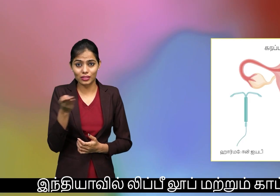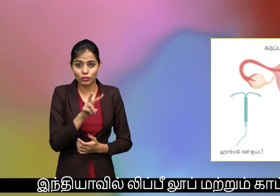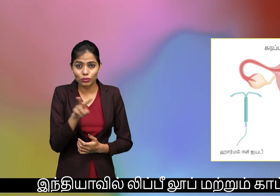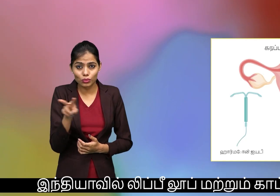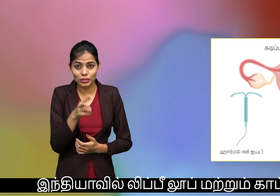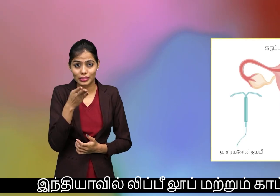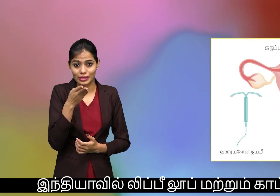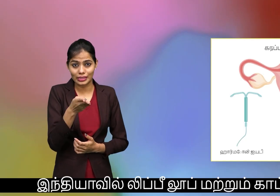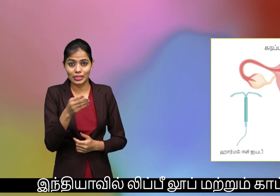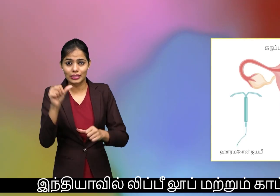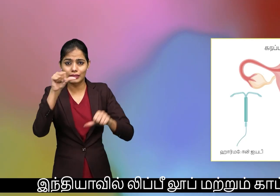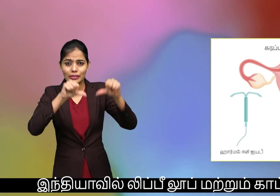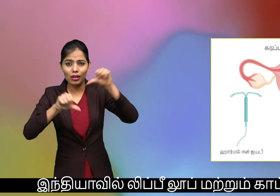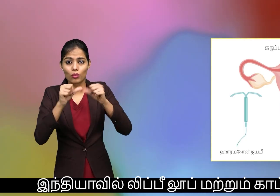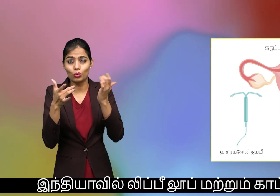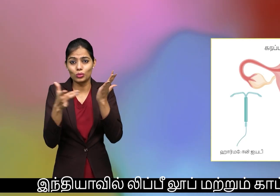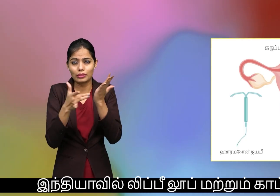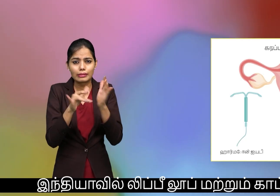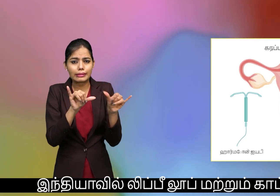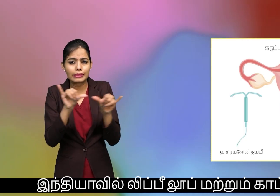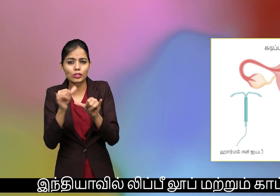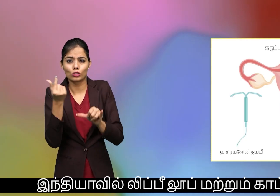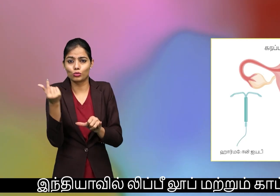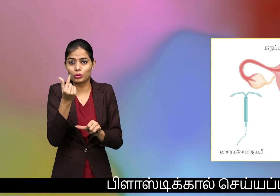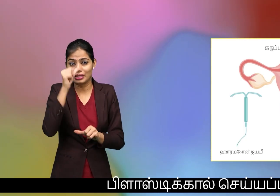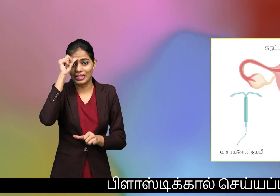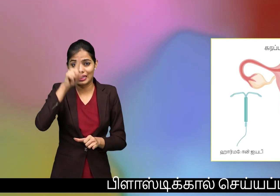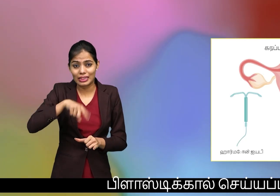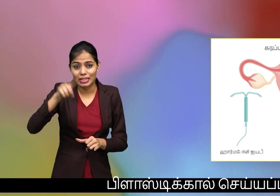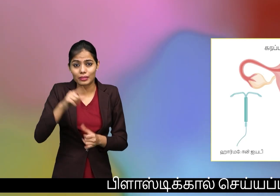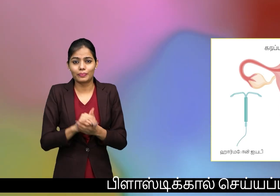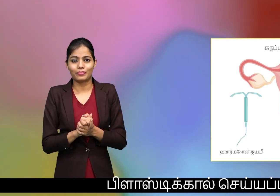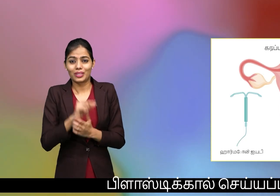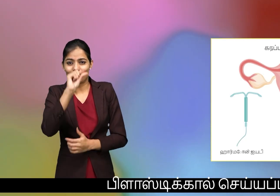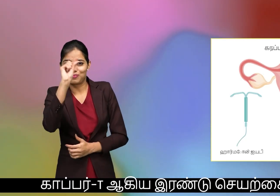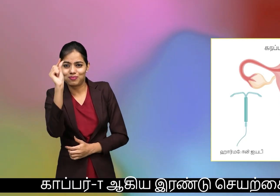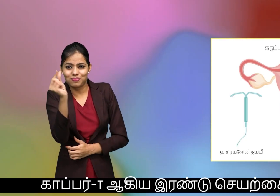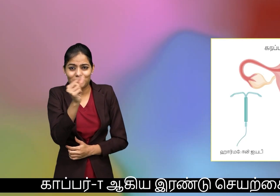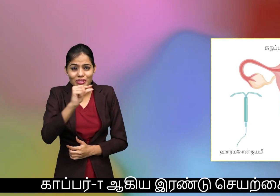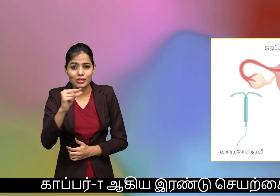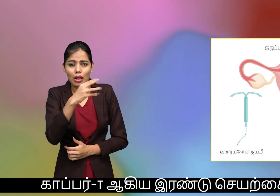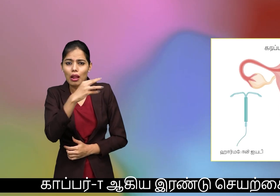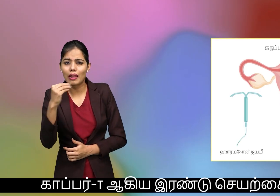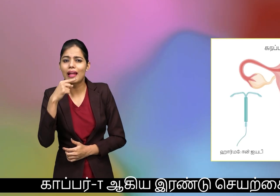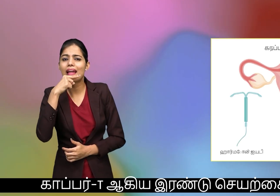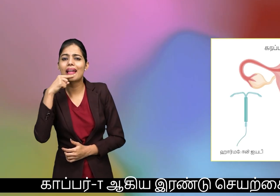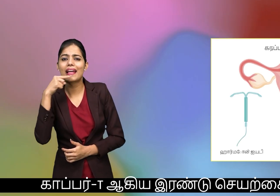இந்தியாவில் லீப்பி லூப் மற்றும் காப்பர் டி மற்றும் பிளாஸ்டிக்கால் செய்யப்பட்ட காப்பர் டி ஆகிய 2